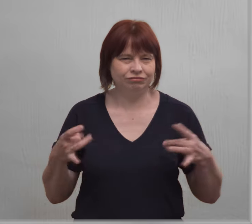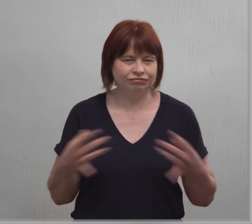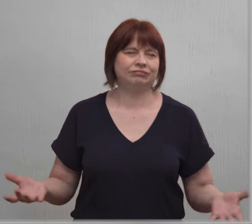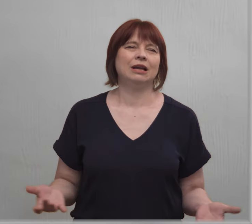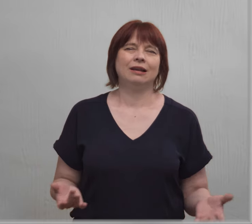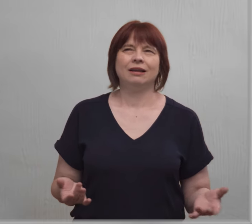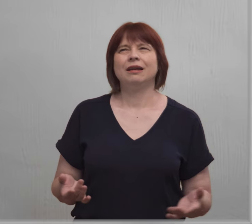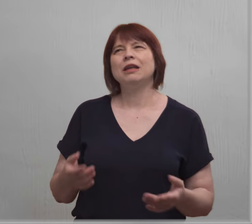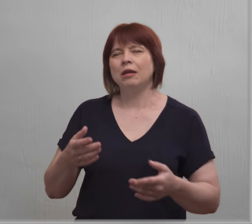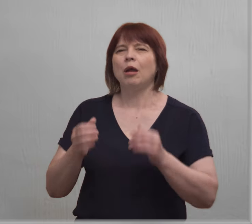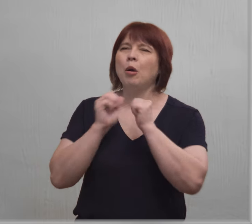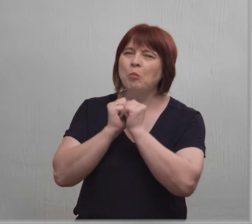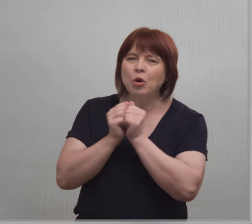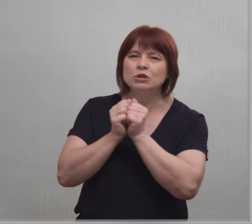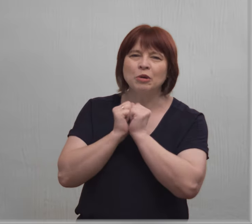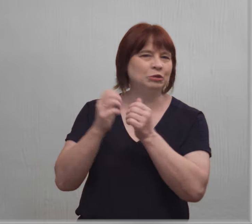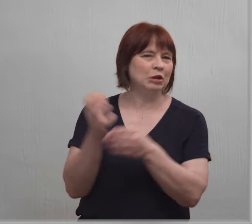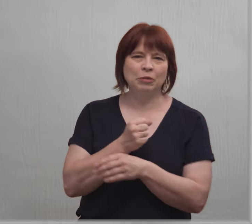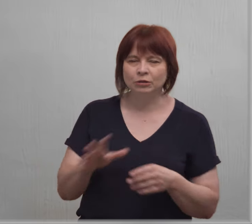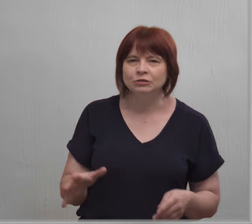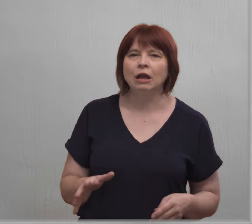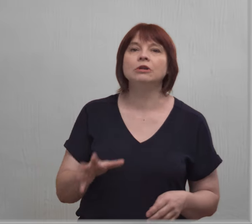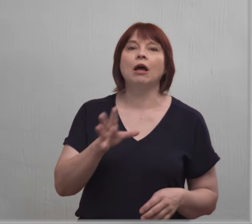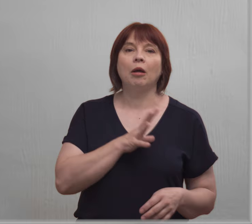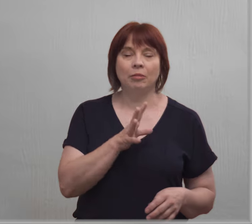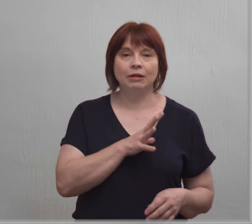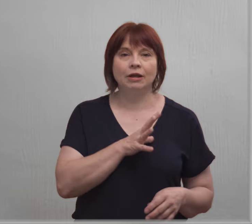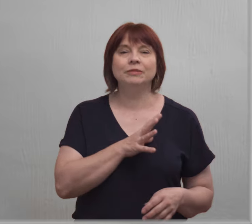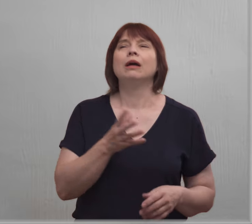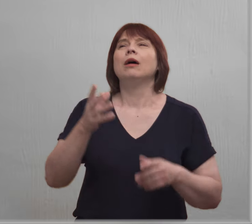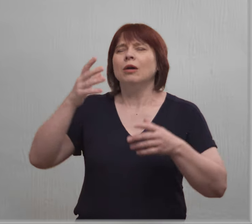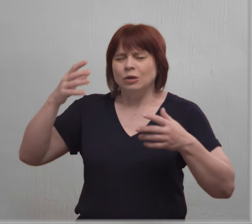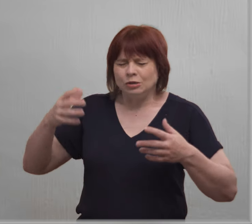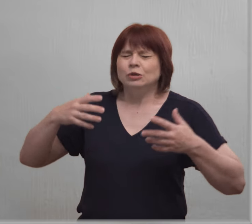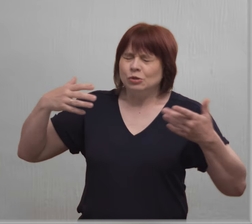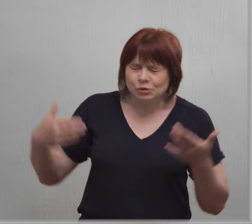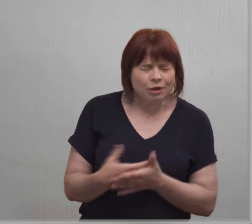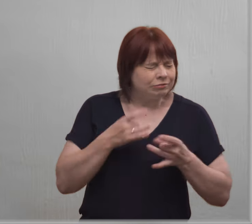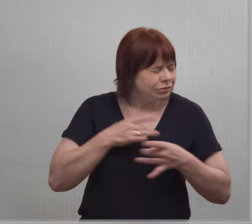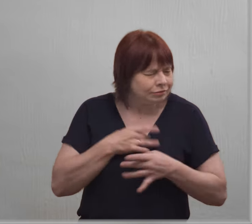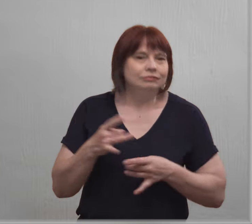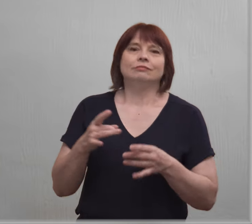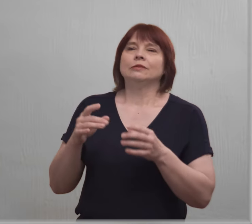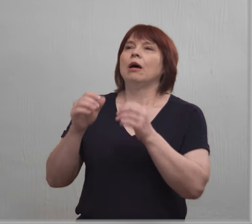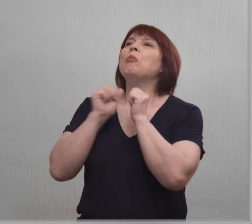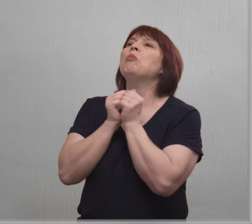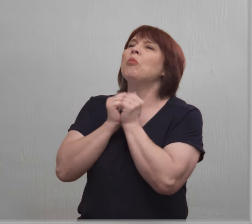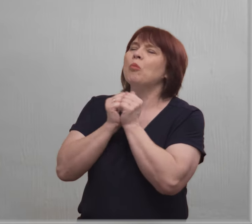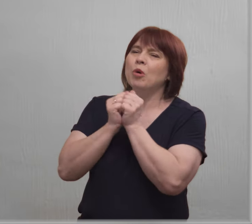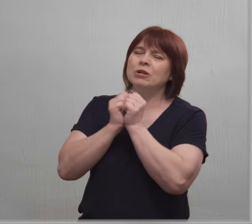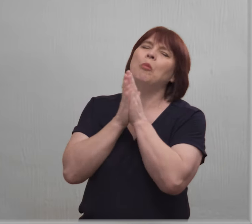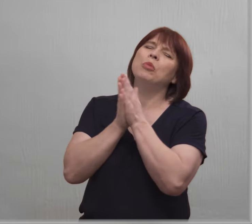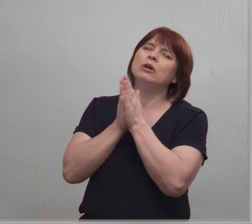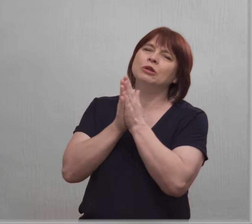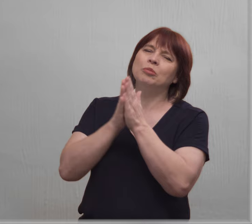Вот, и в очередной раз после того, как я просил у Бога и не получил Слово, я